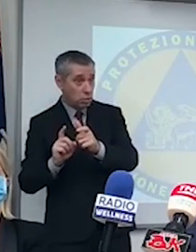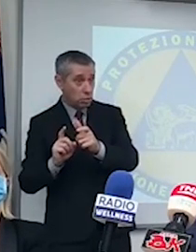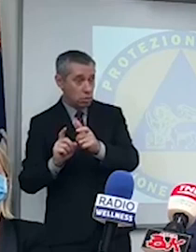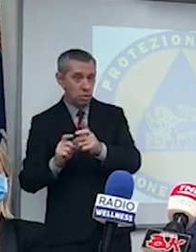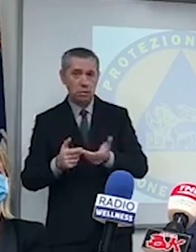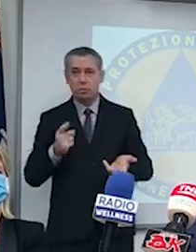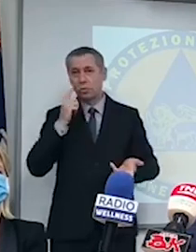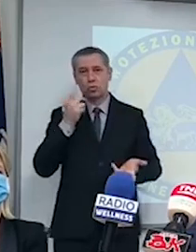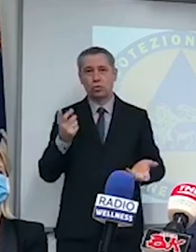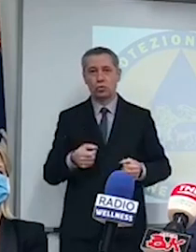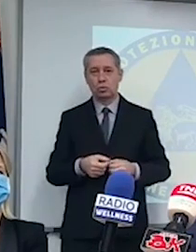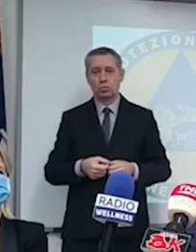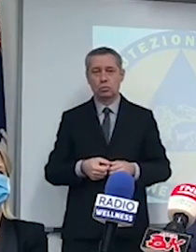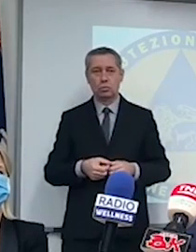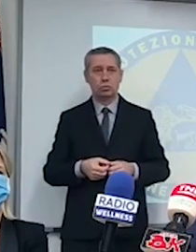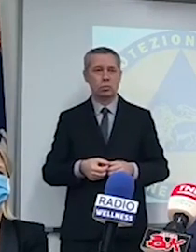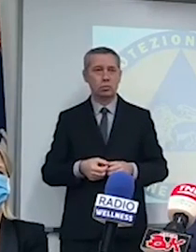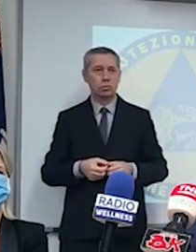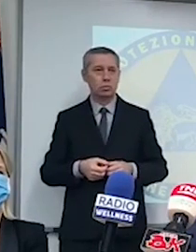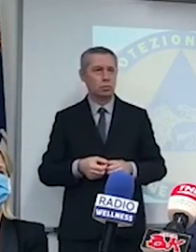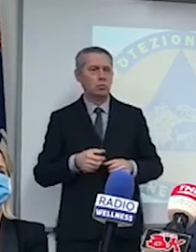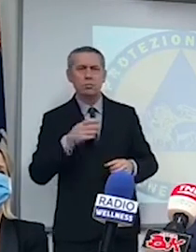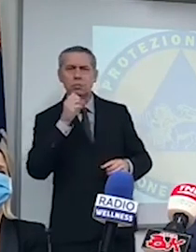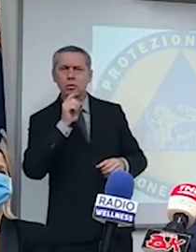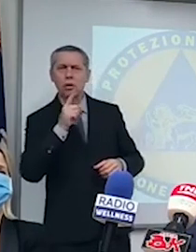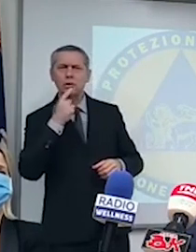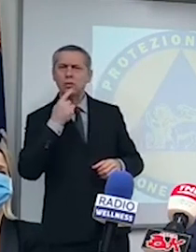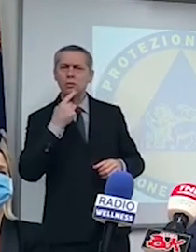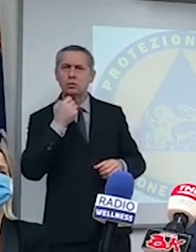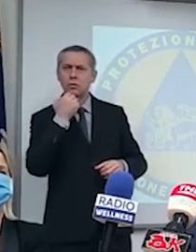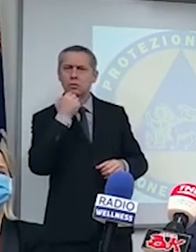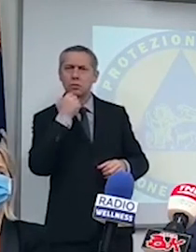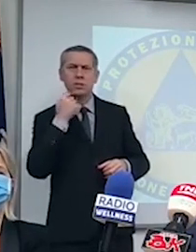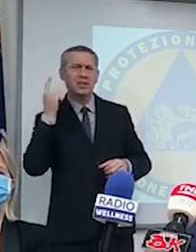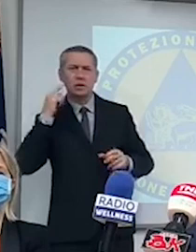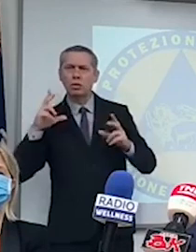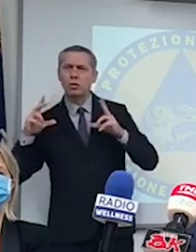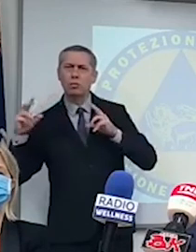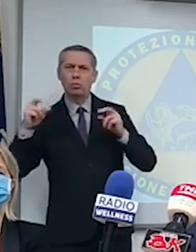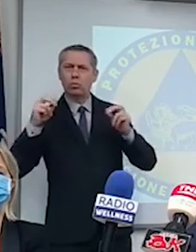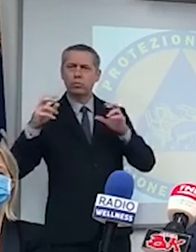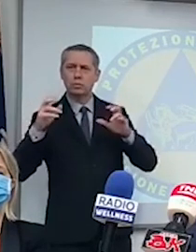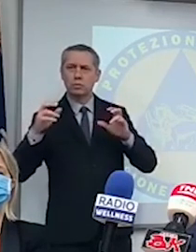prego non ho capito perchè non vedo sento parlare